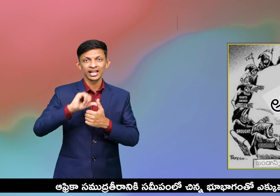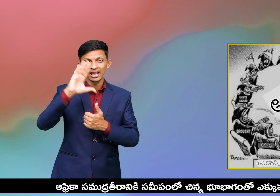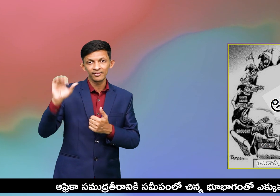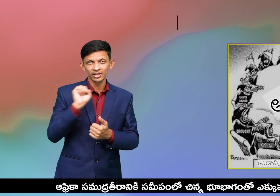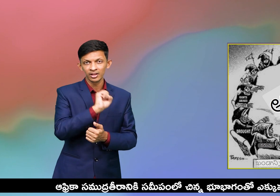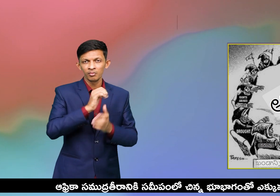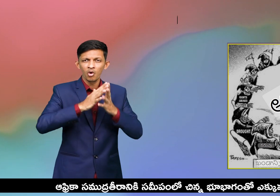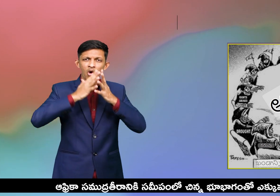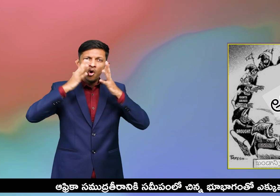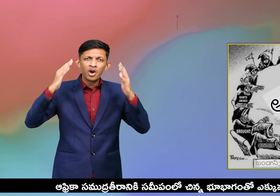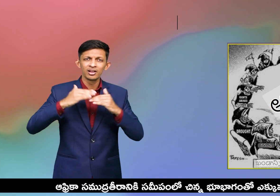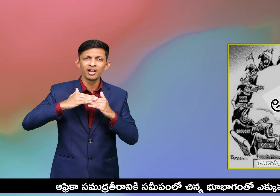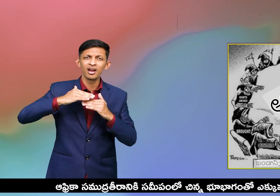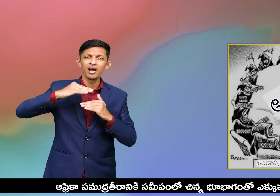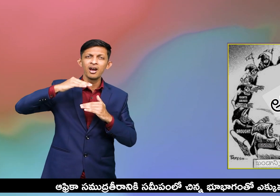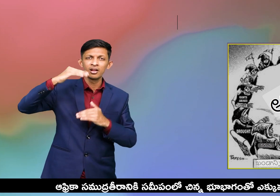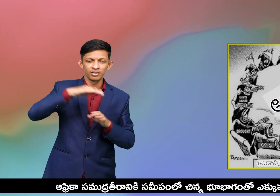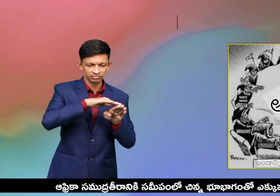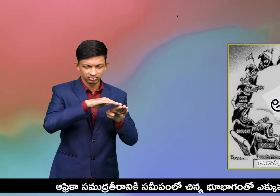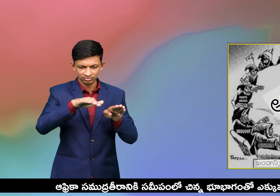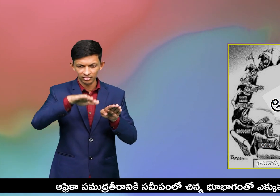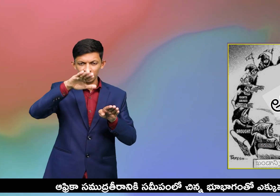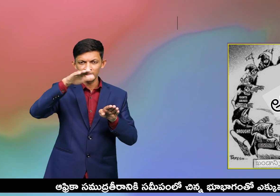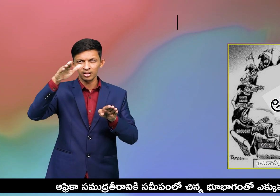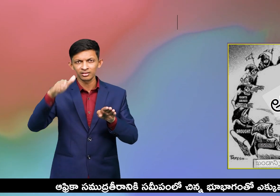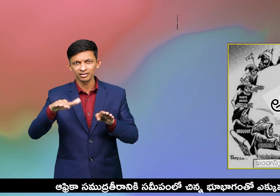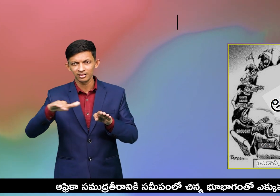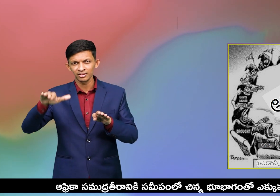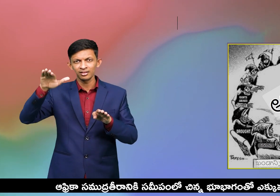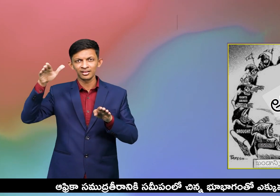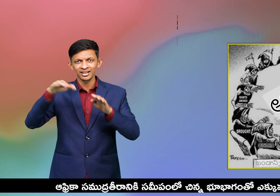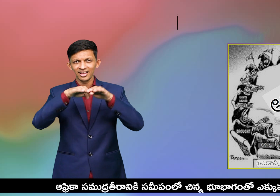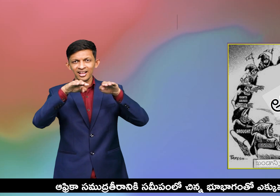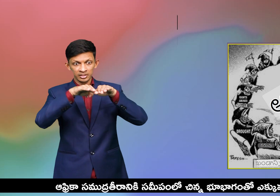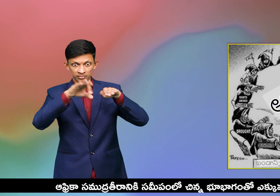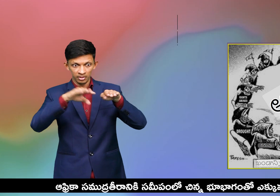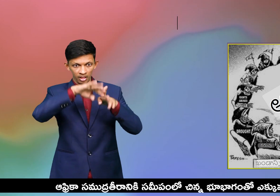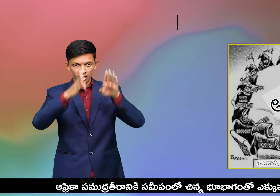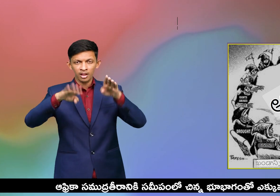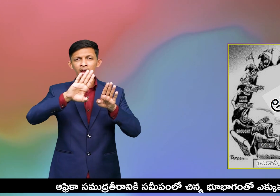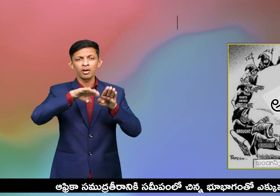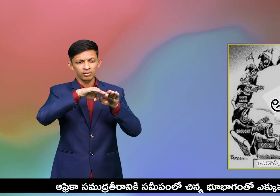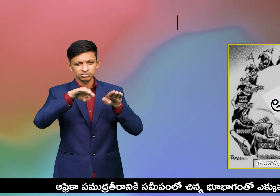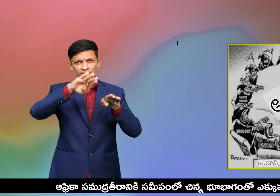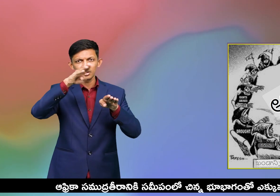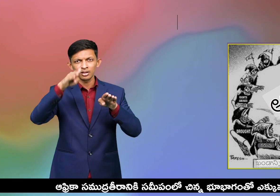ఆఫ్రికా సముద్ర తీరానికి సమీపంలో ఉన్న చిన్న భూభాగంతో ఎక్కువగా ఎత్తైన పీఠభూమి.